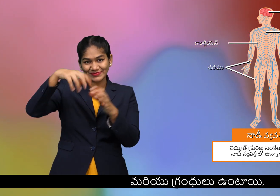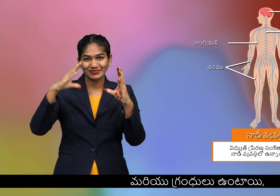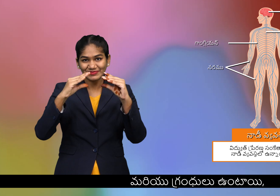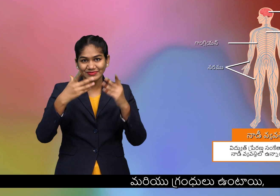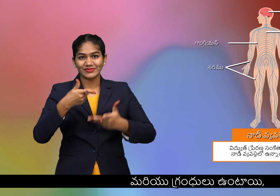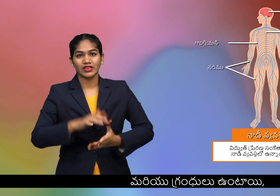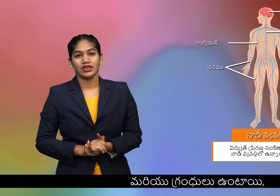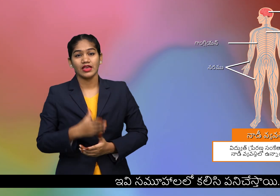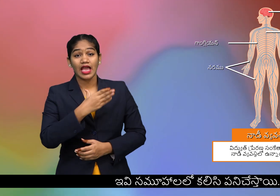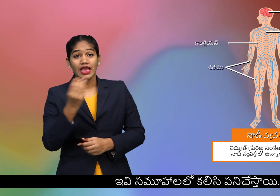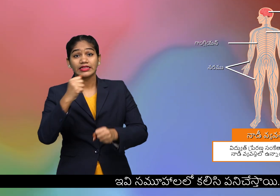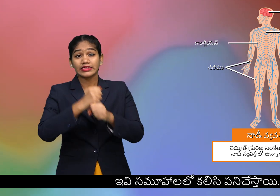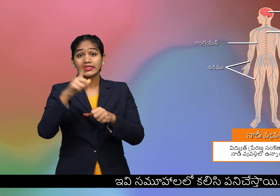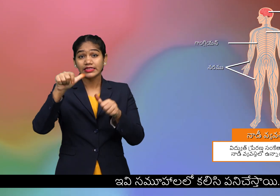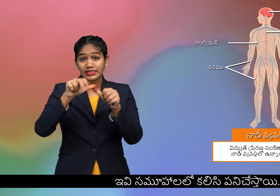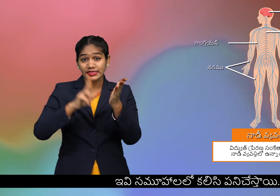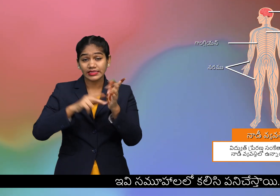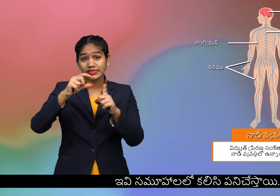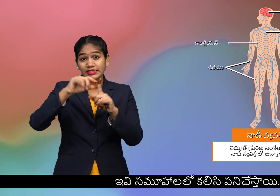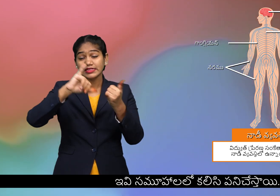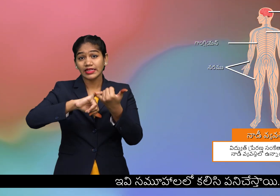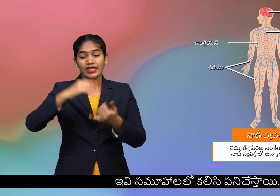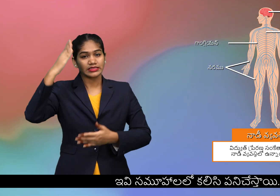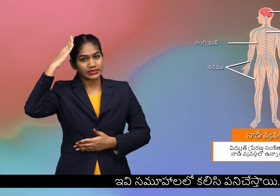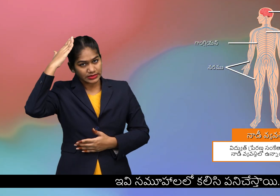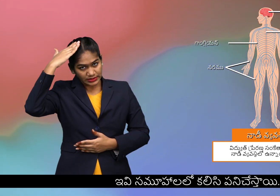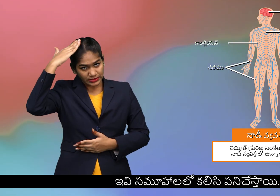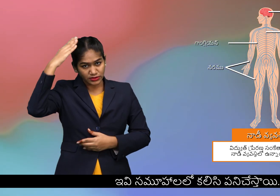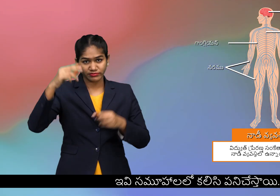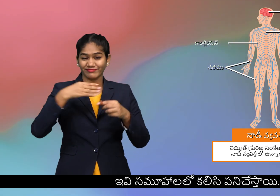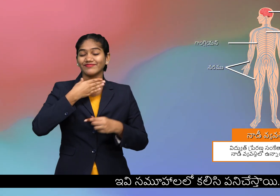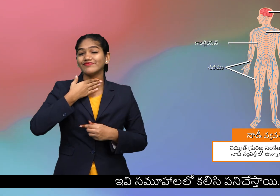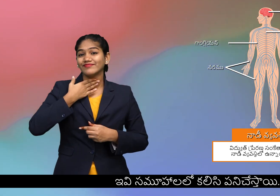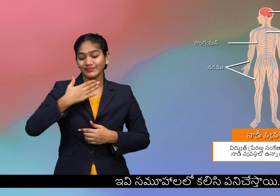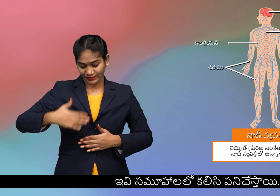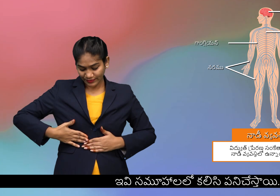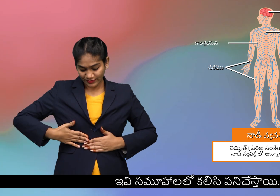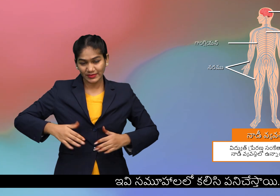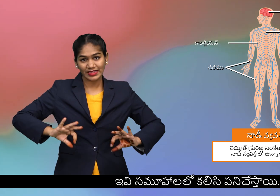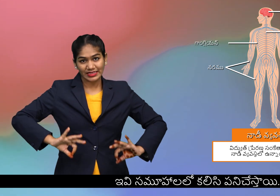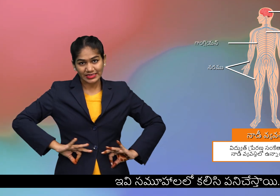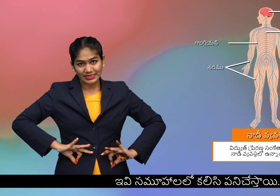మరియు గ్రంథులు ఉంటాయి. ఇవి సమూహాలలో కలిసి పనిచేస్తాయి.